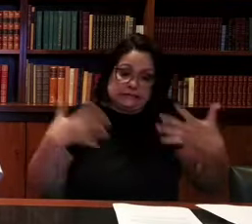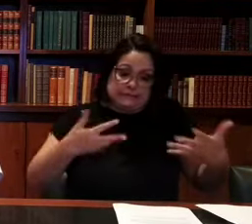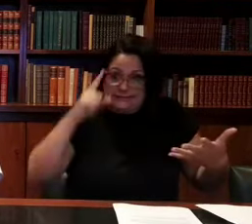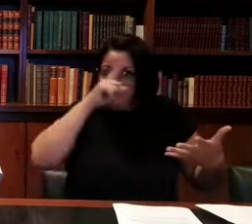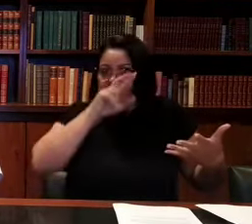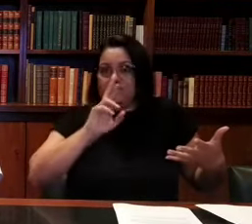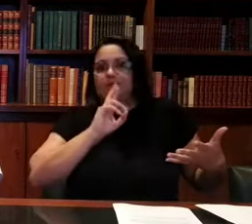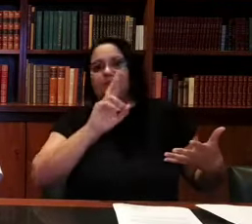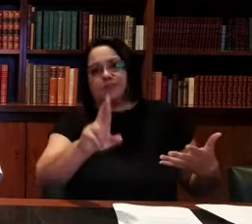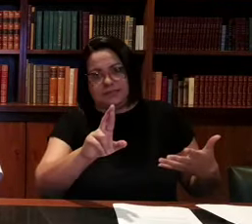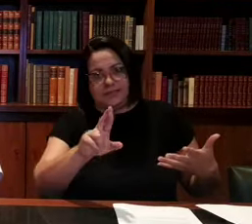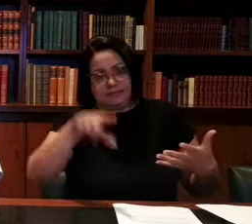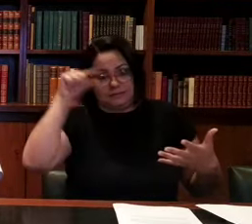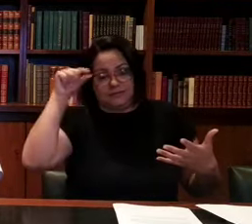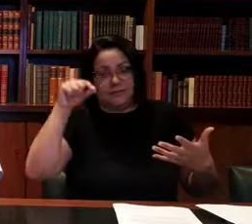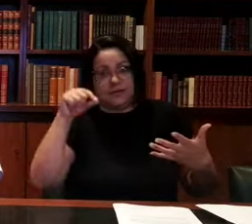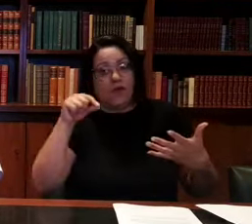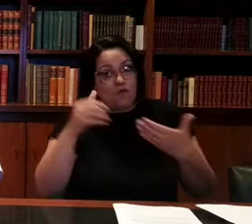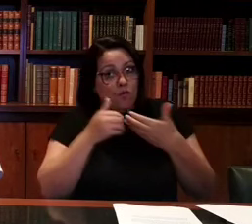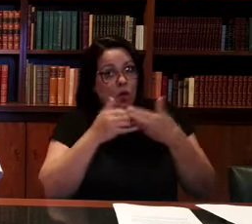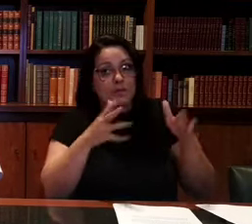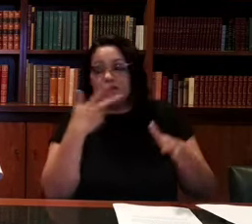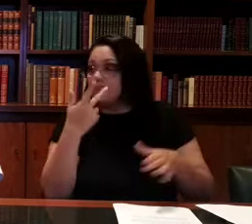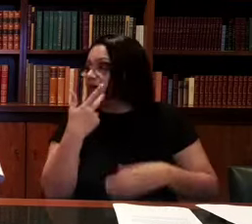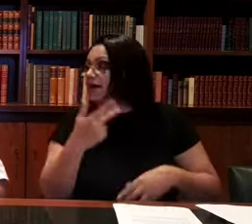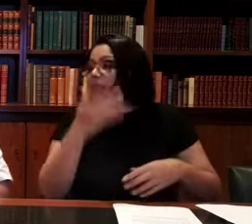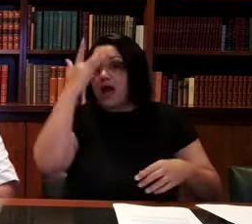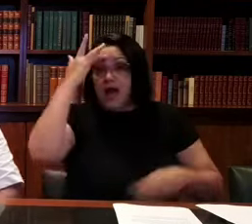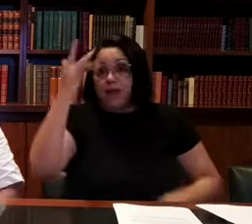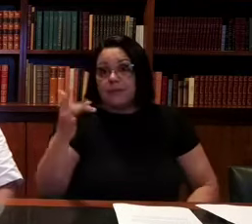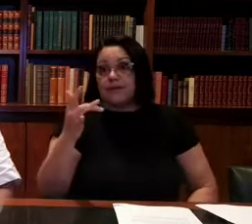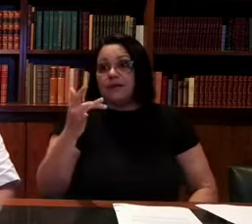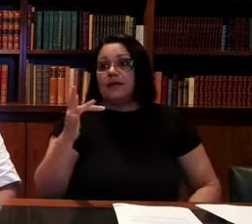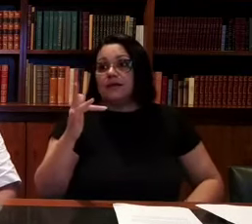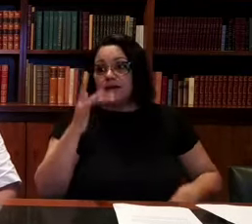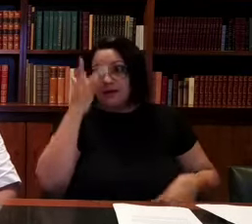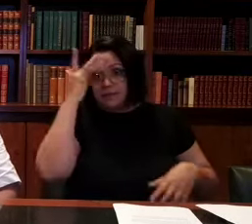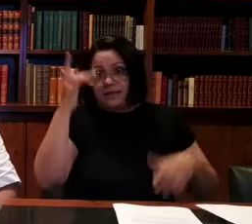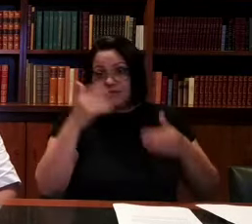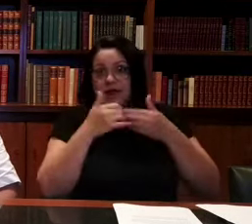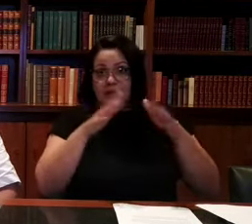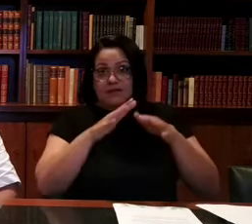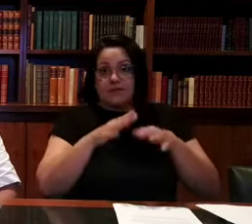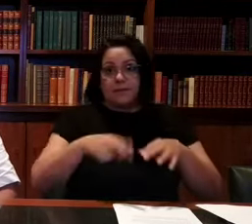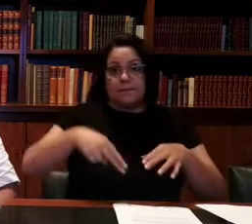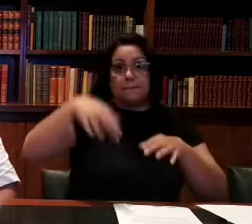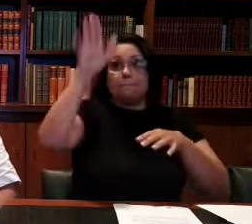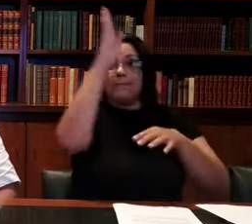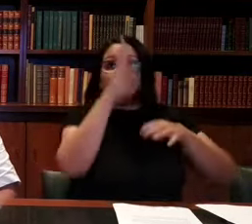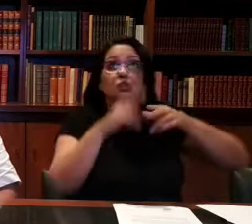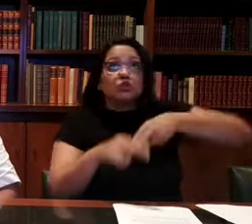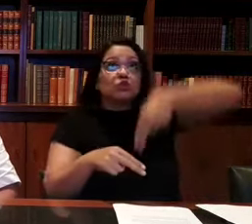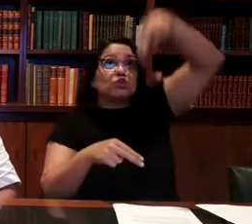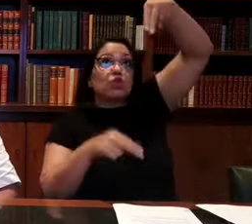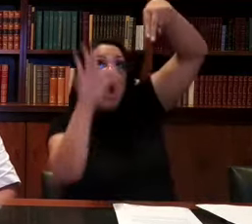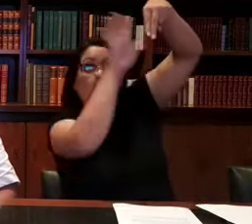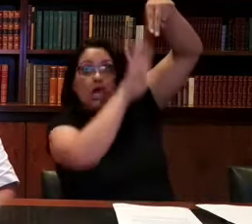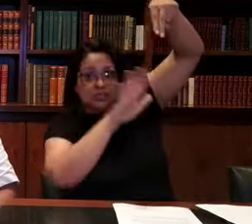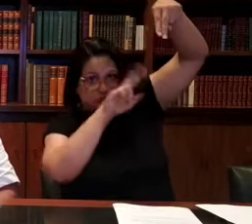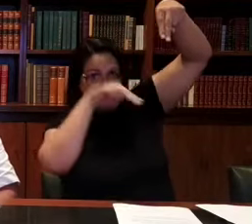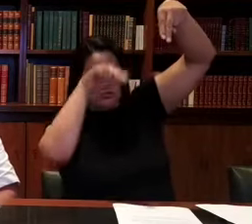eu vou até começar dizendo que amanhã a gente vai estar indo para o Norte vamos lá visitar a ponte do Abunã